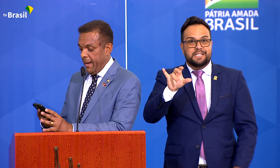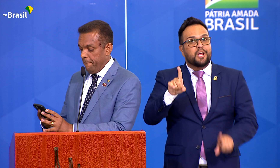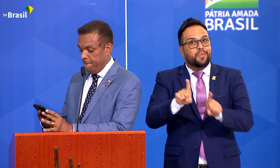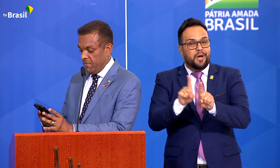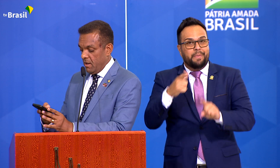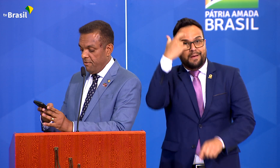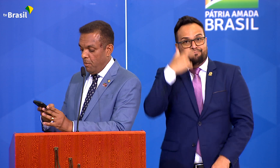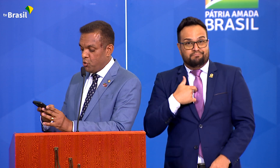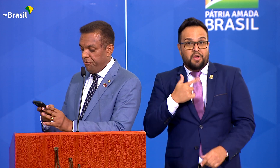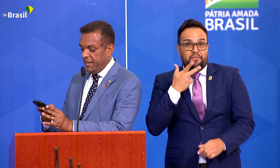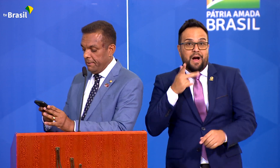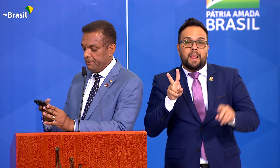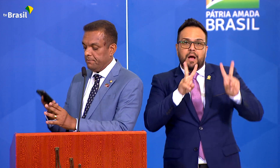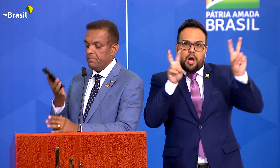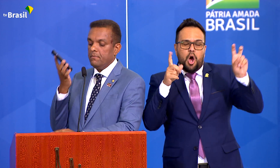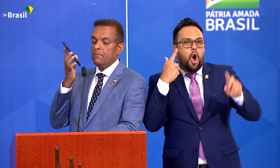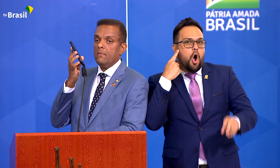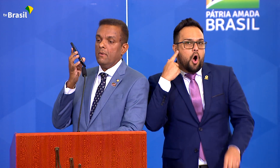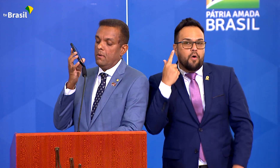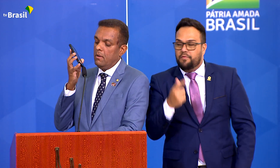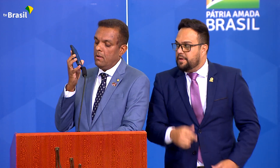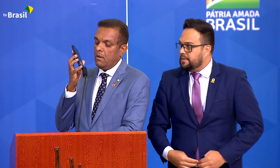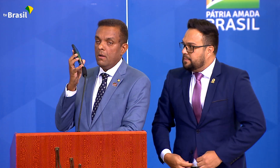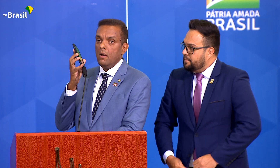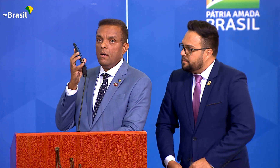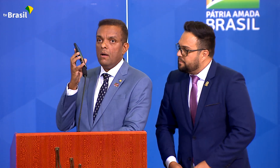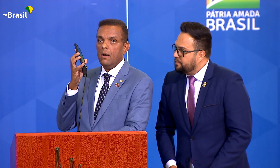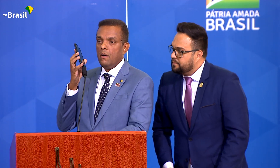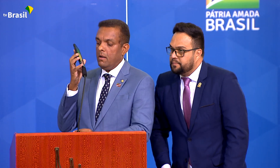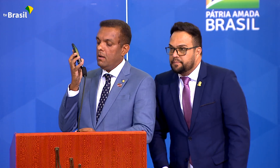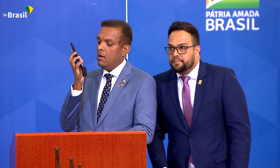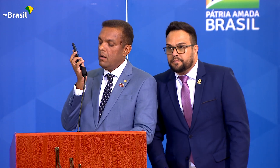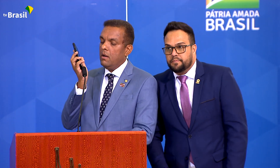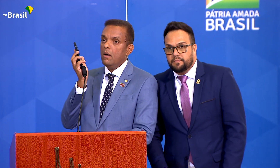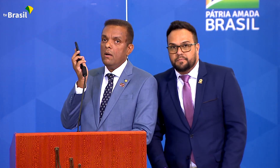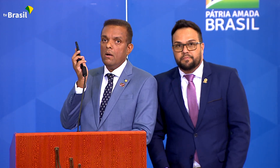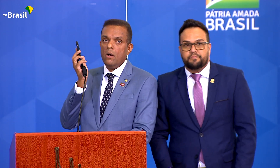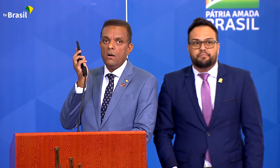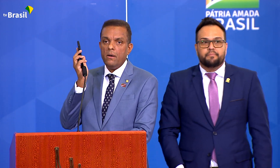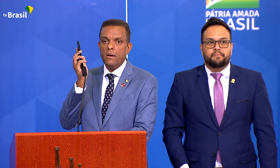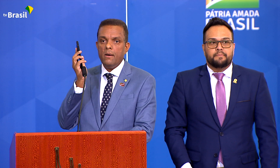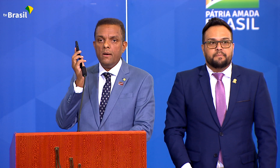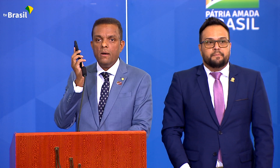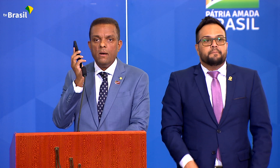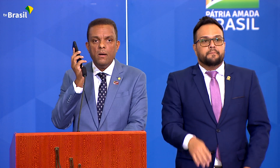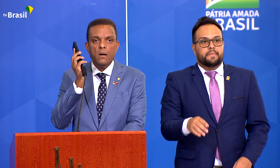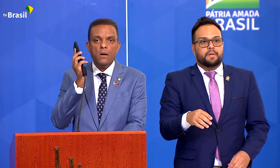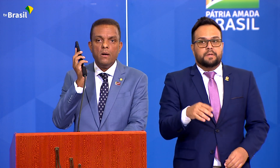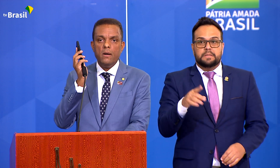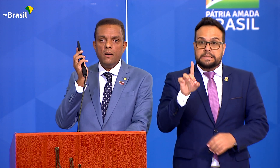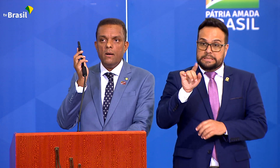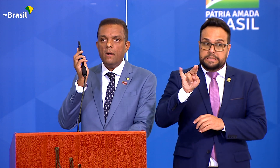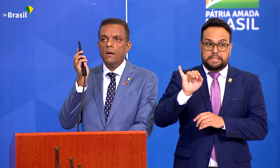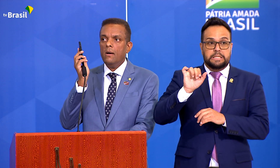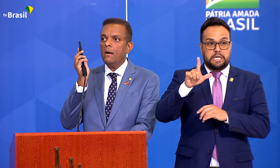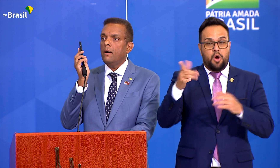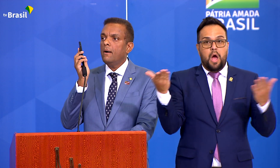é muito bem vamos ouvir o o Daniel Silveira